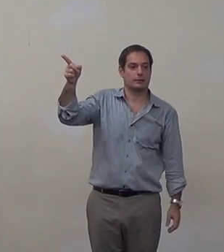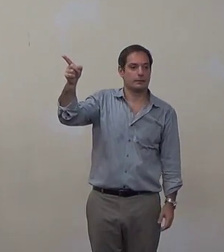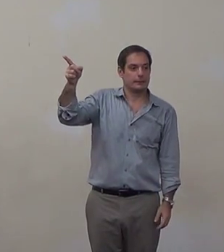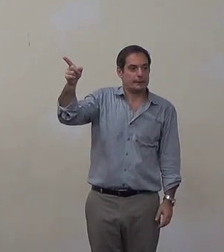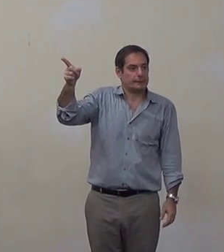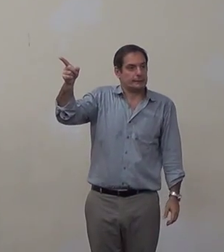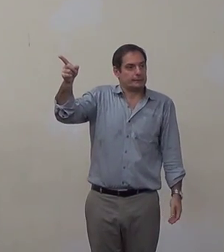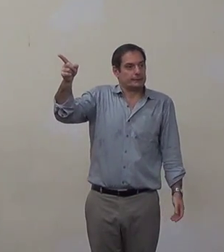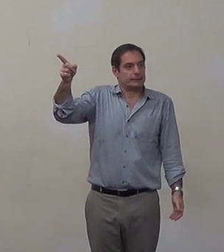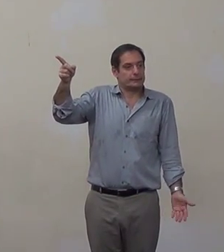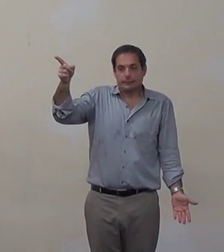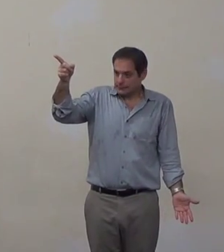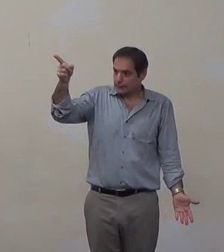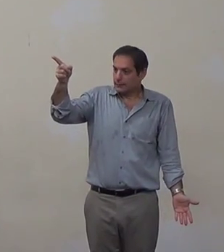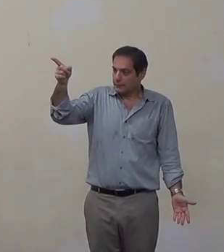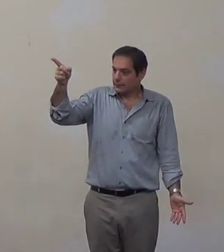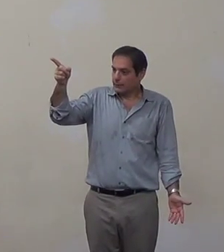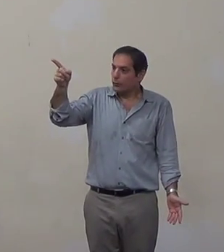Él.